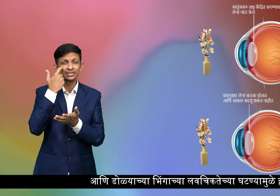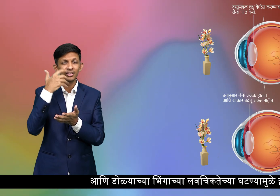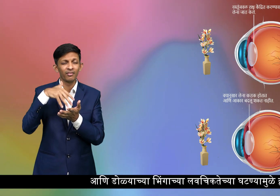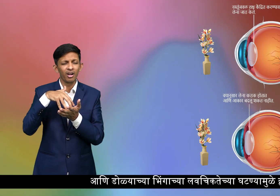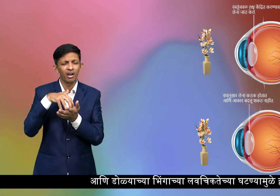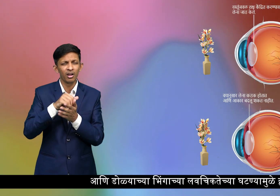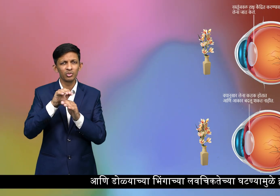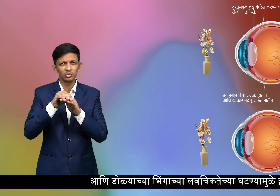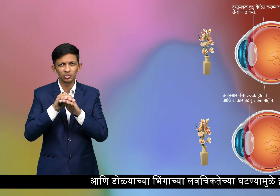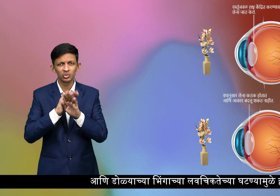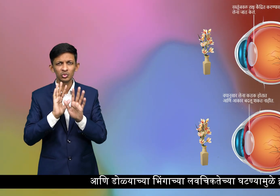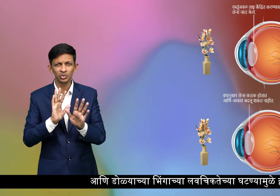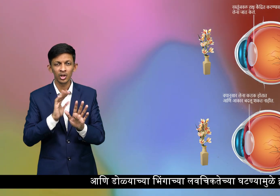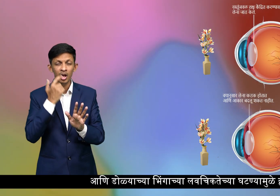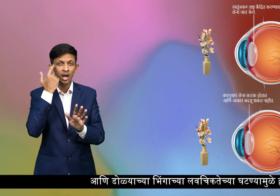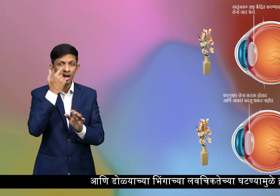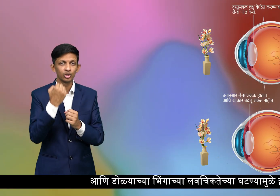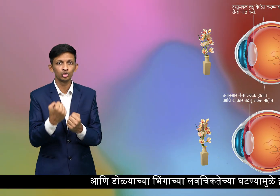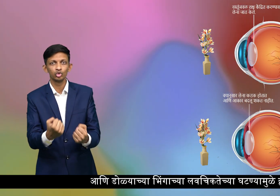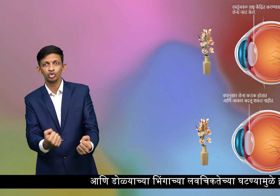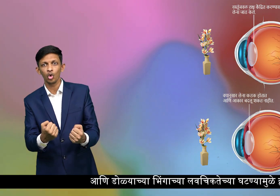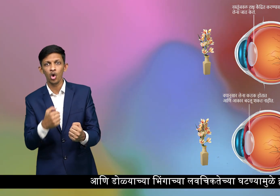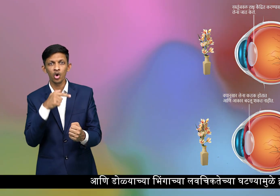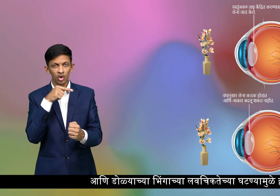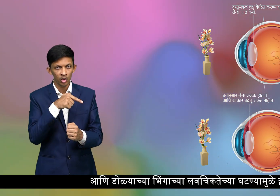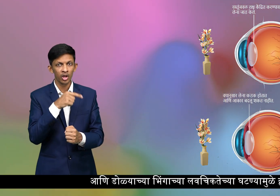आणि डोळ्यांच्या भिंगाच्या लवचिकतेच्या घटण्यामुळे होतो.